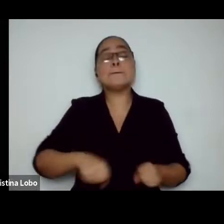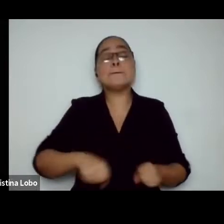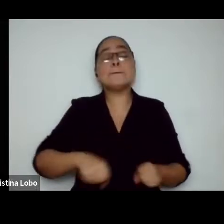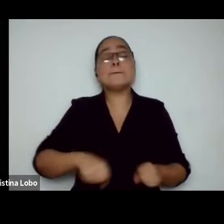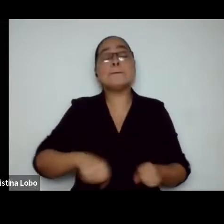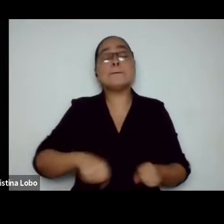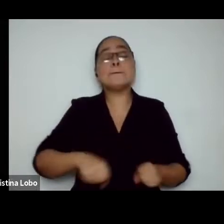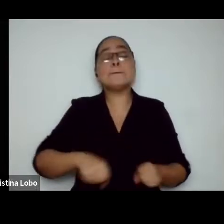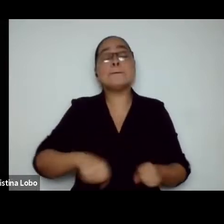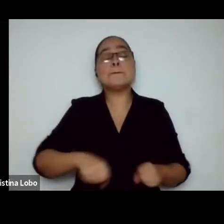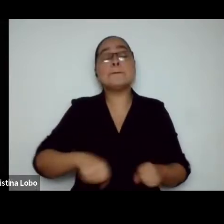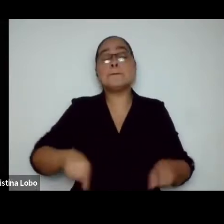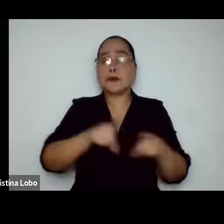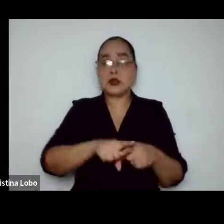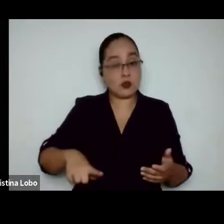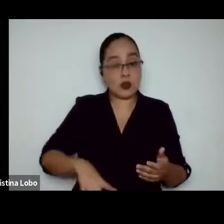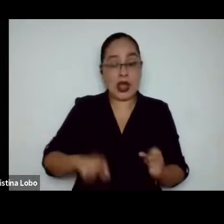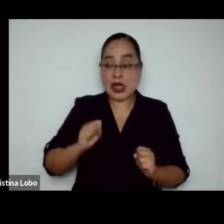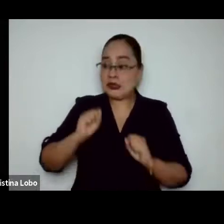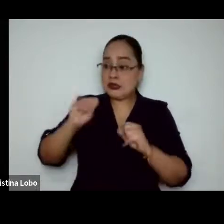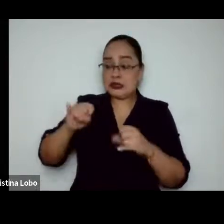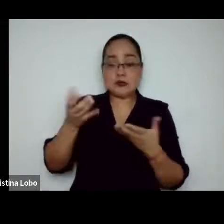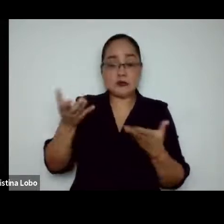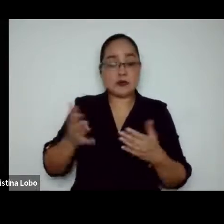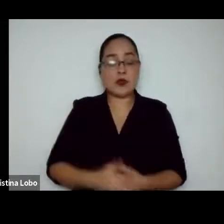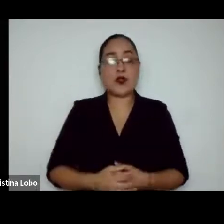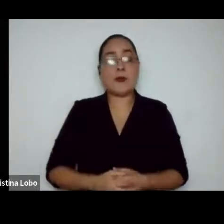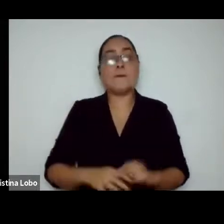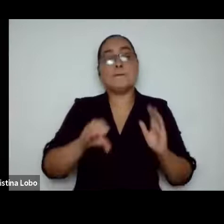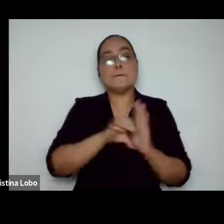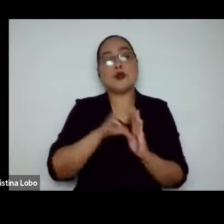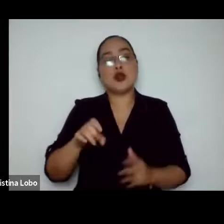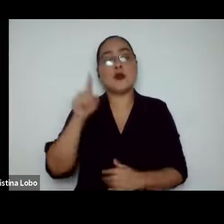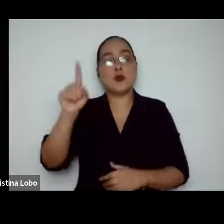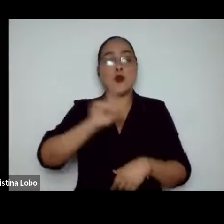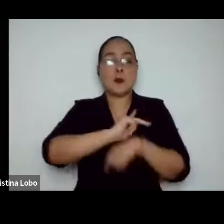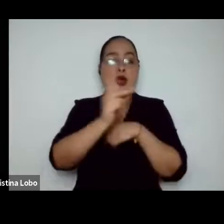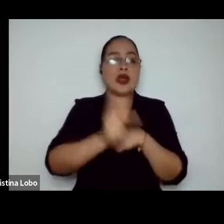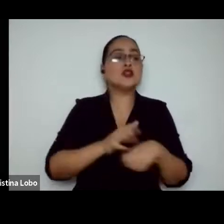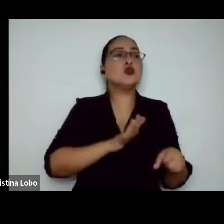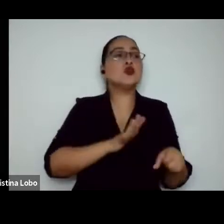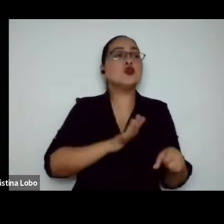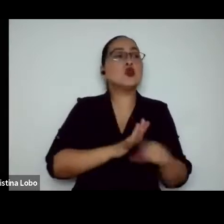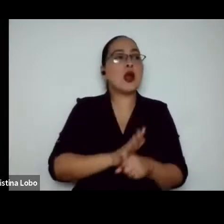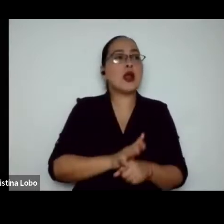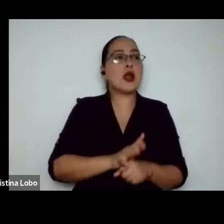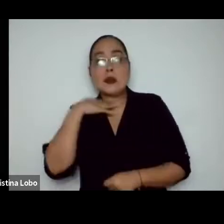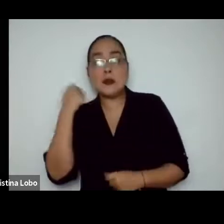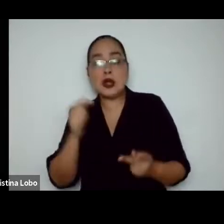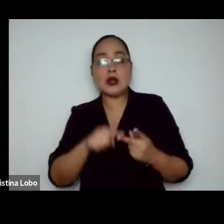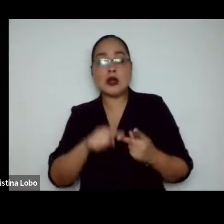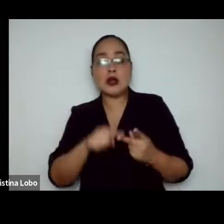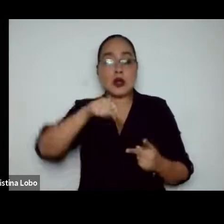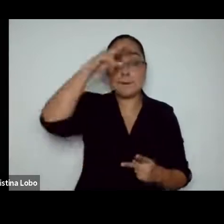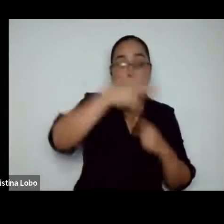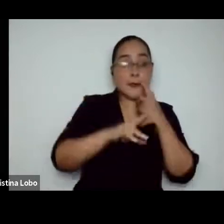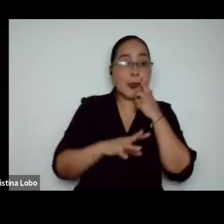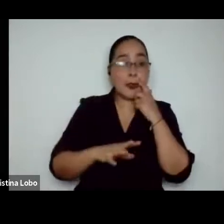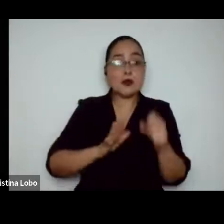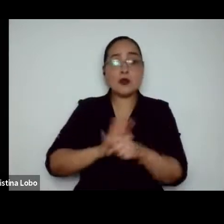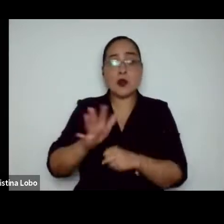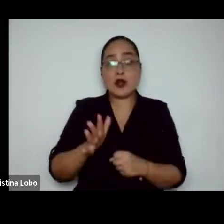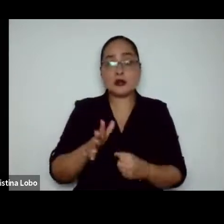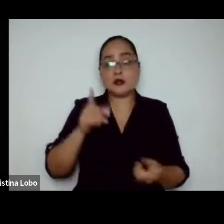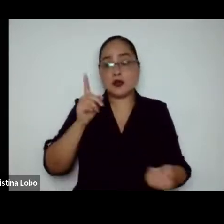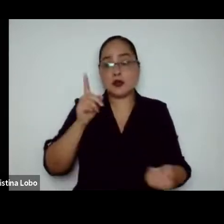el Estado nacional. Puede ser el Estado alemán, el Estado mexicano, pero son, más allá de la titularidad de esos